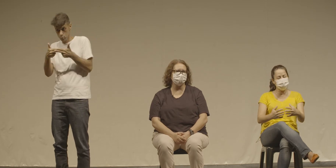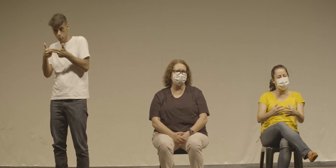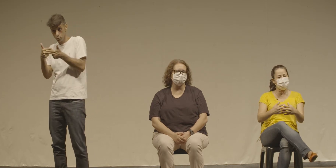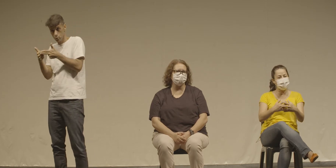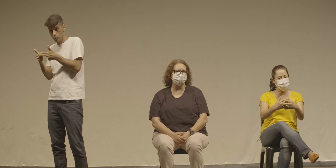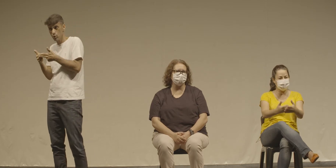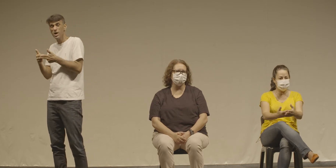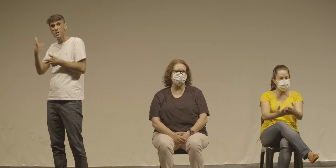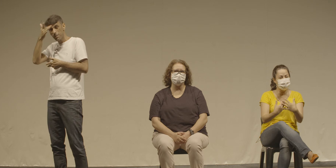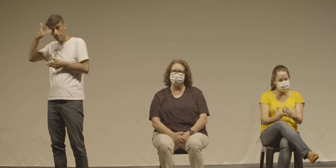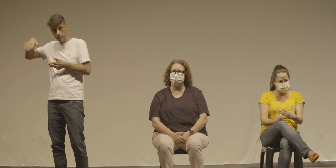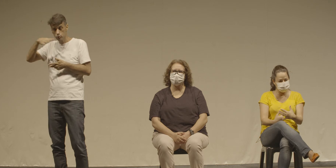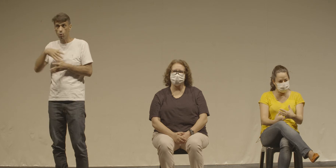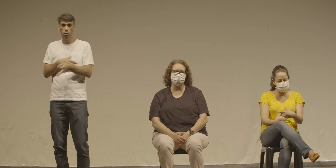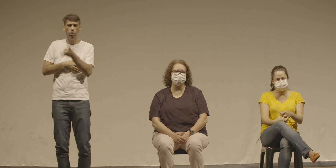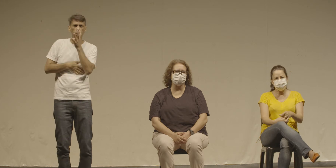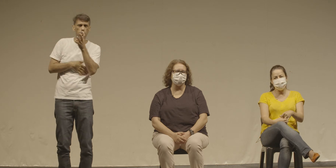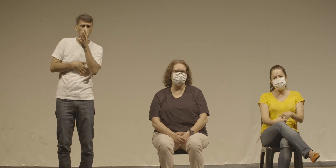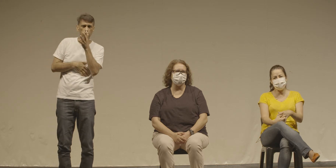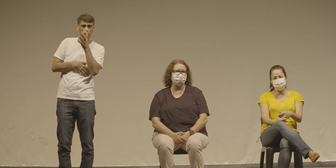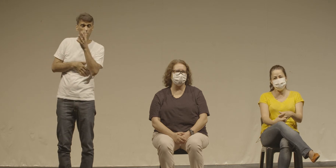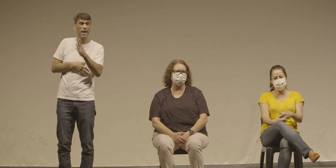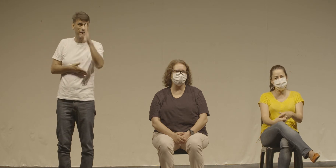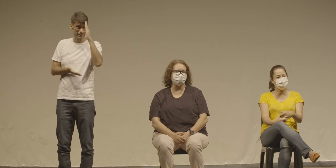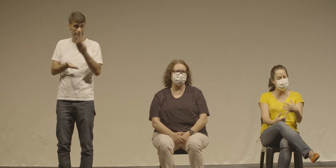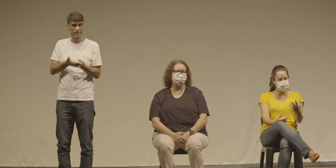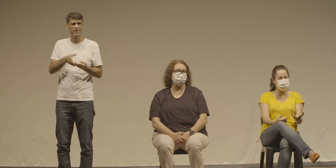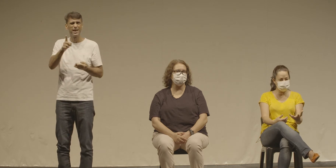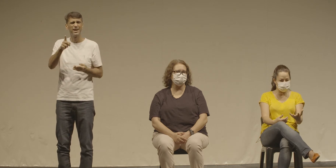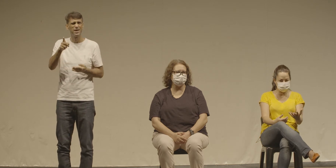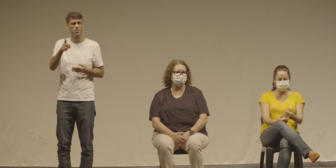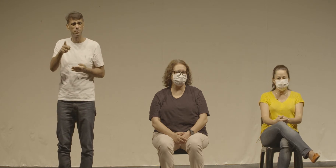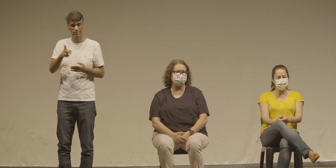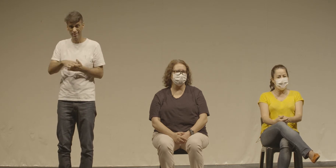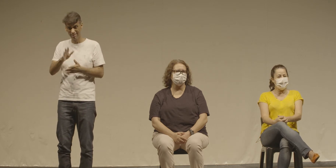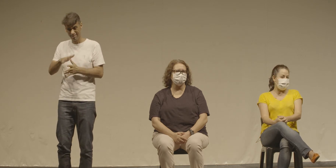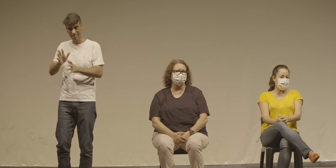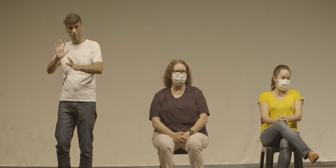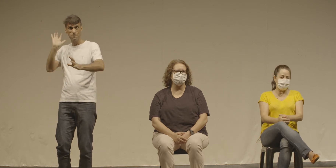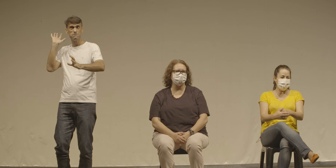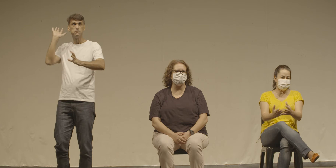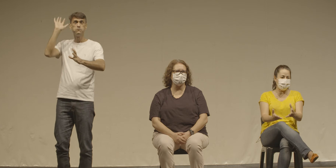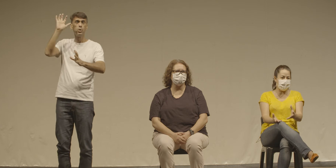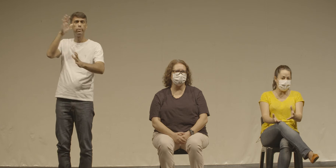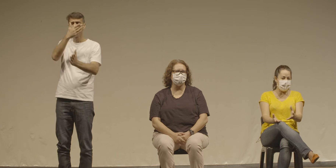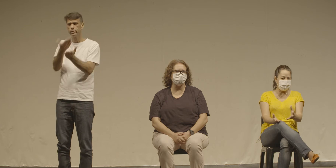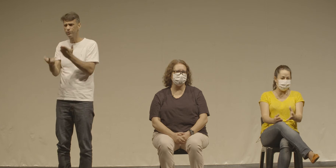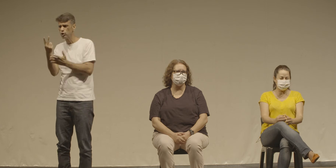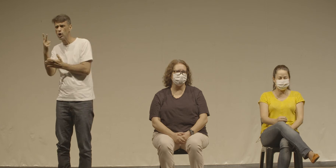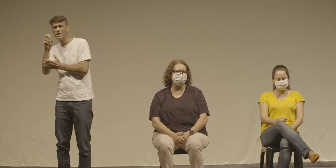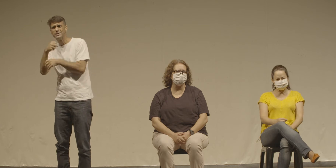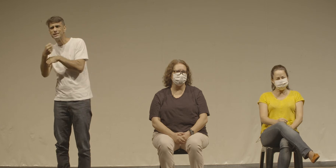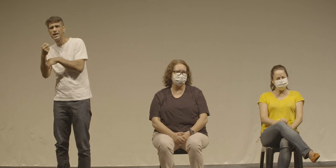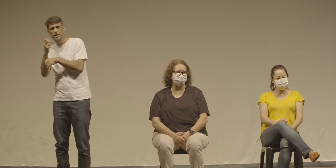que o público acreditasse, quem não conhecia a história, que acreditasse que elas tinham perdido o jogo. E aí essa foi a